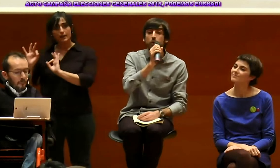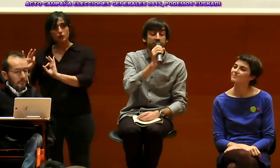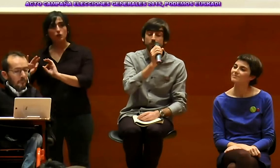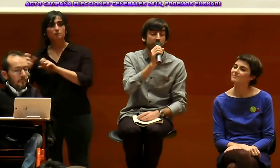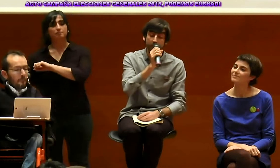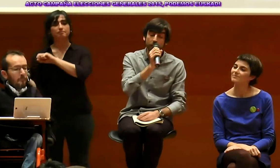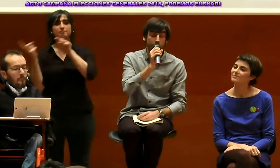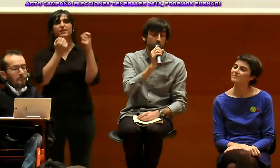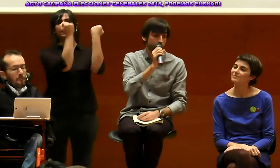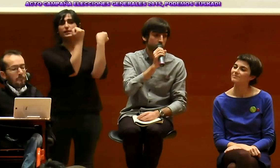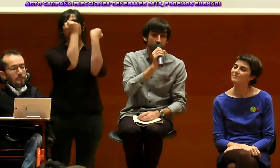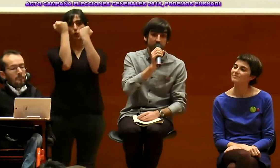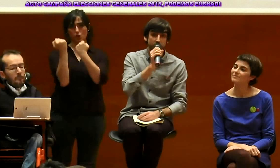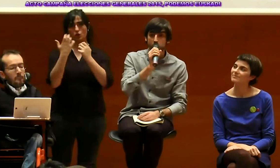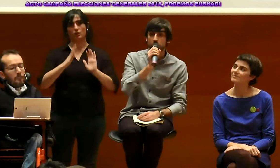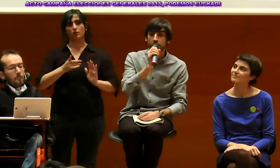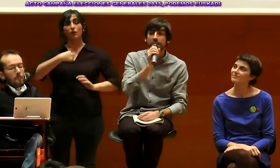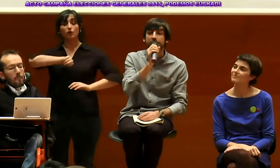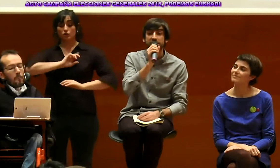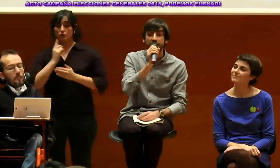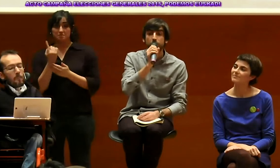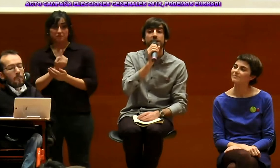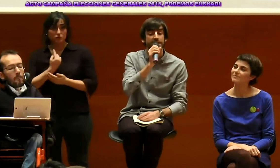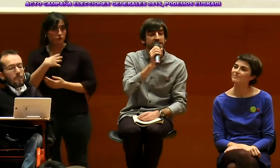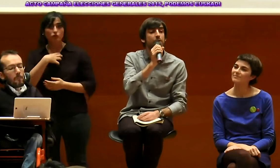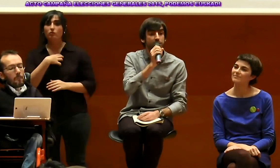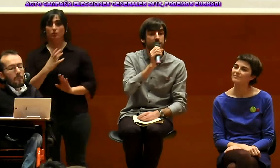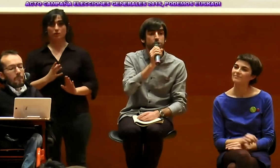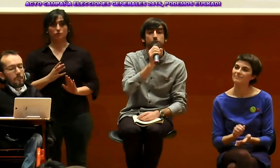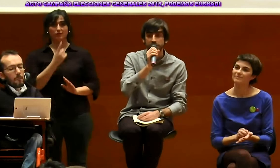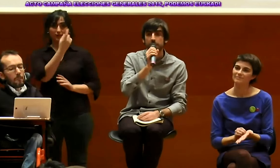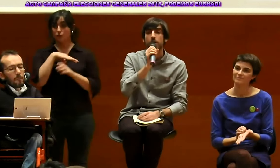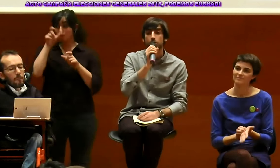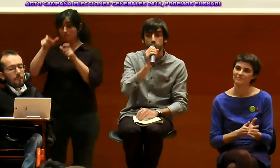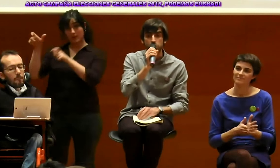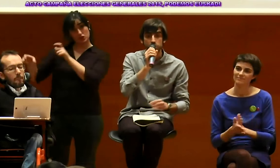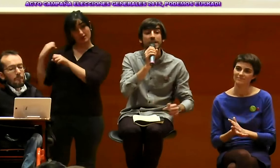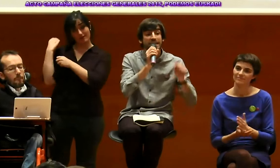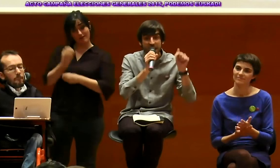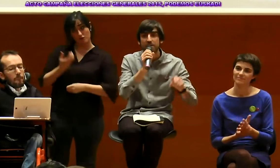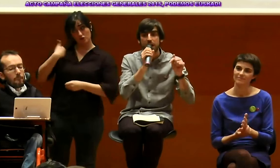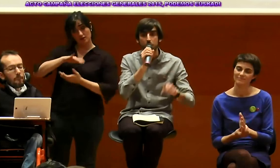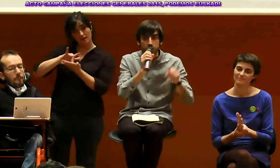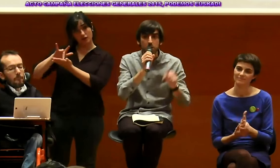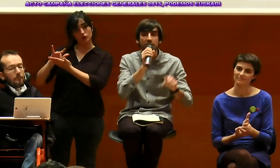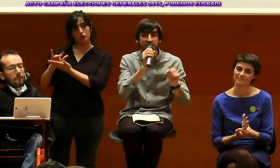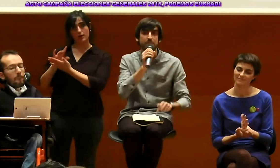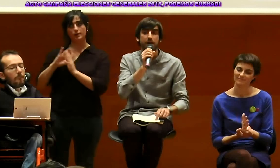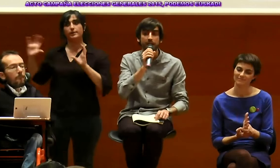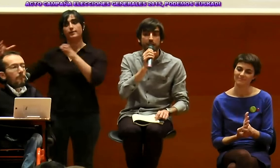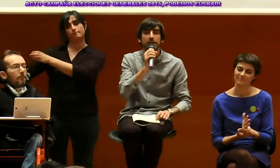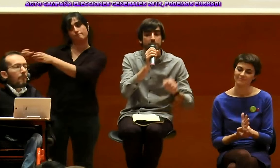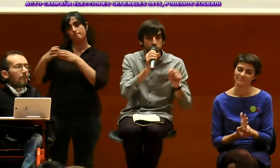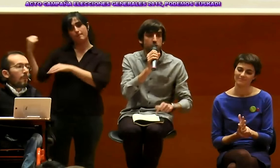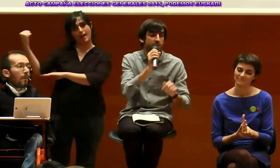No podíamos hacerlo solas y solos, necesitábamos que quienes ya lo hacían estuviesen con nosotros y han acudido a esa